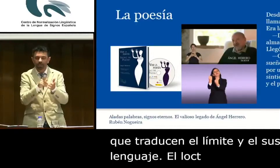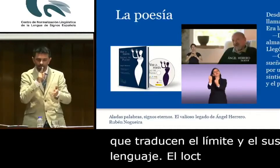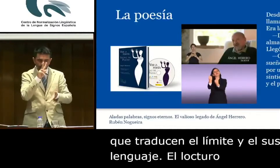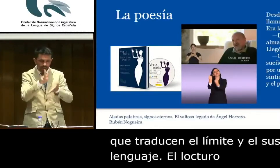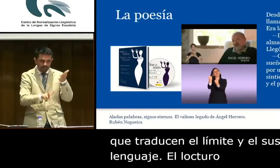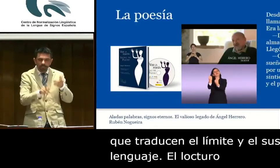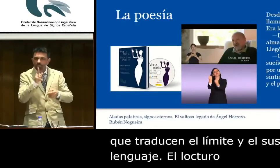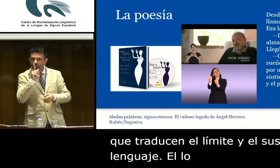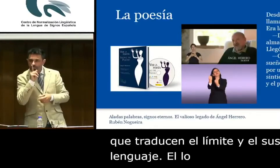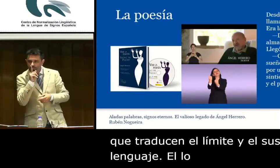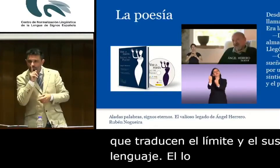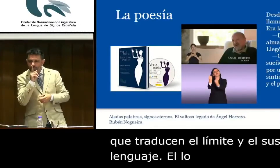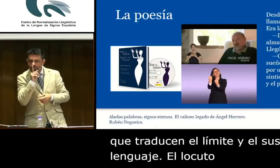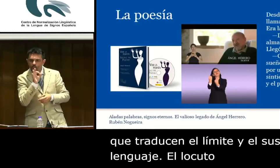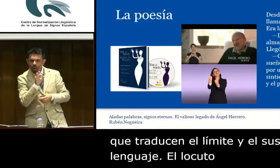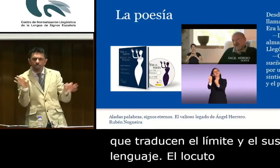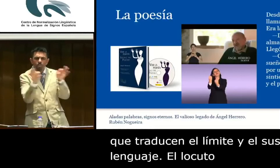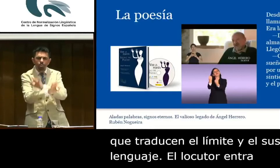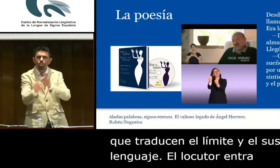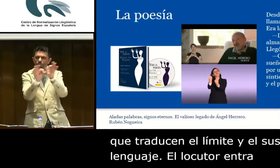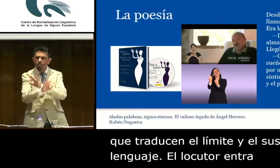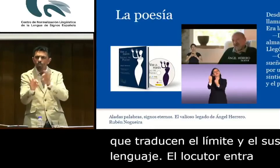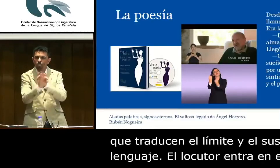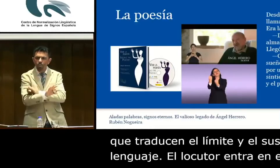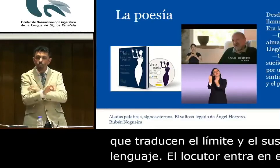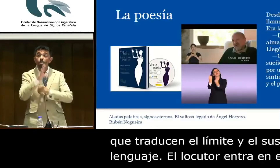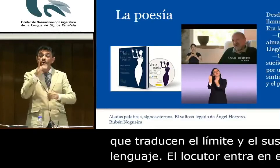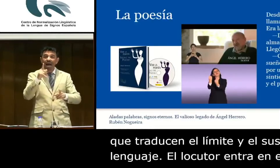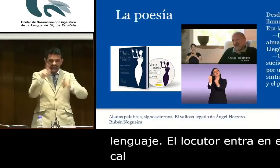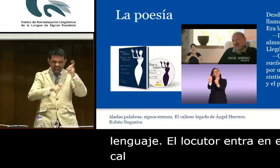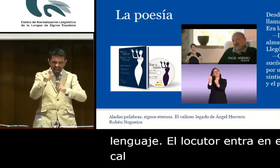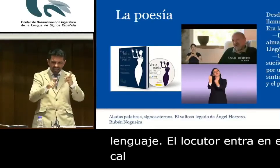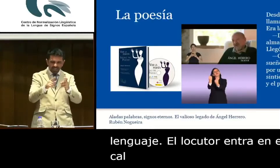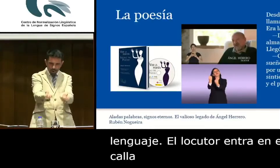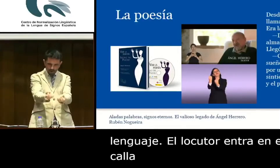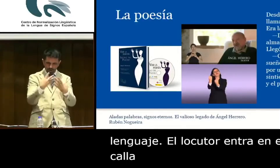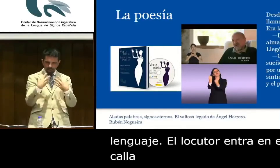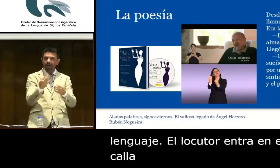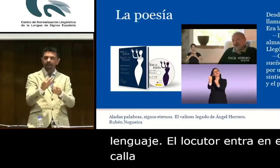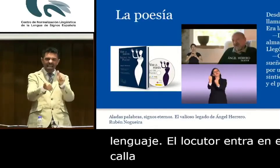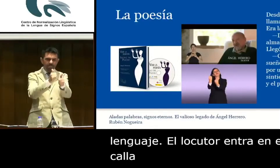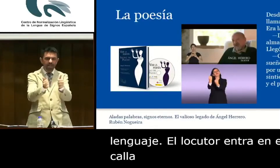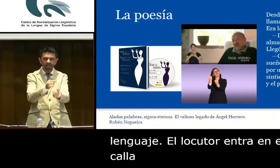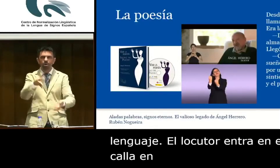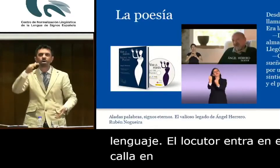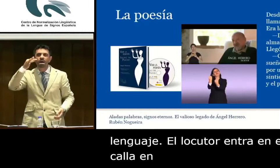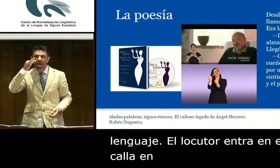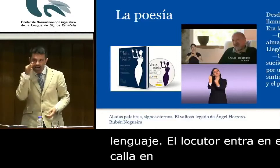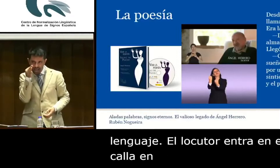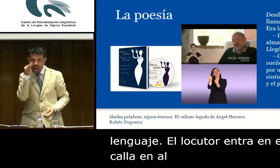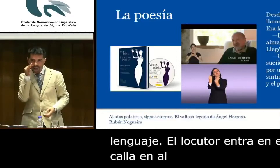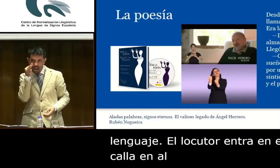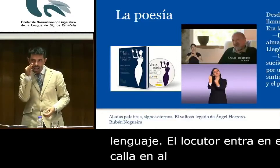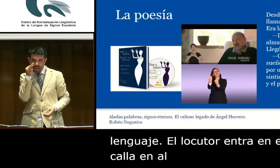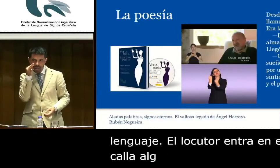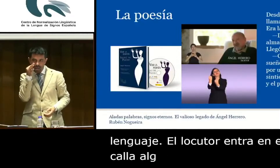yerra otras para mostrar, con su gesto, la verdad de lo que imita, de lo que